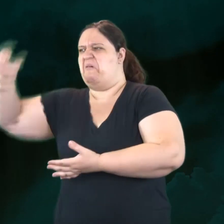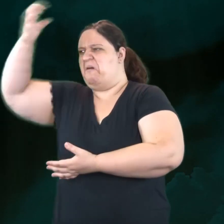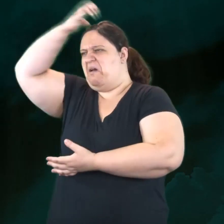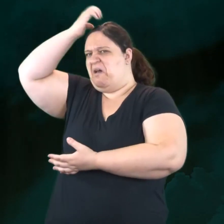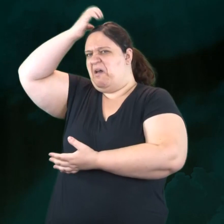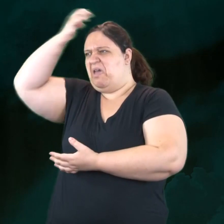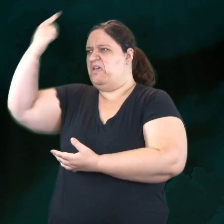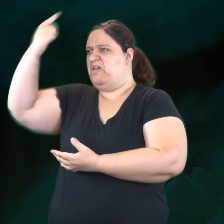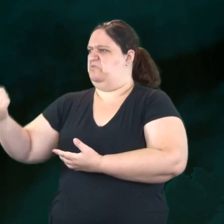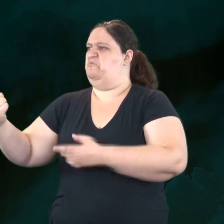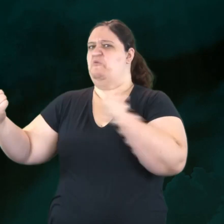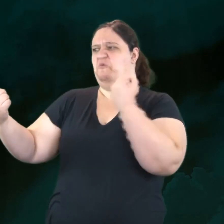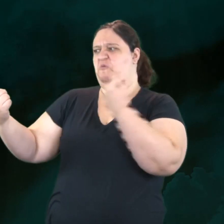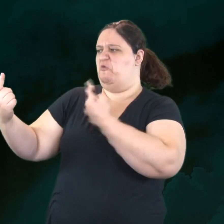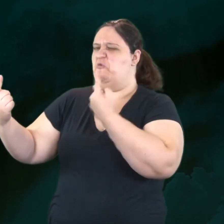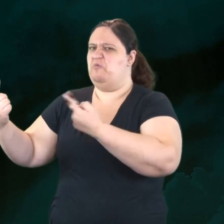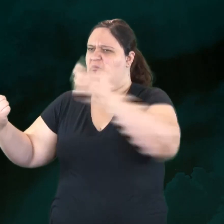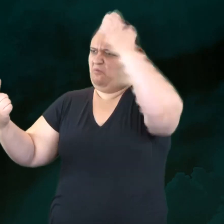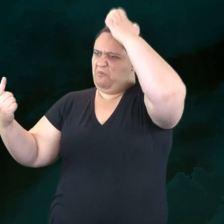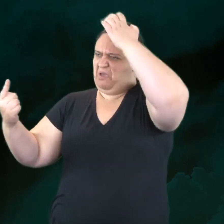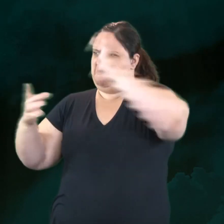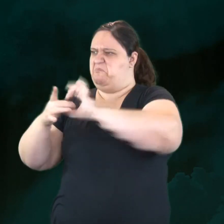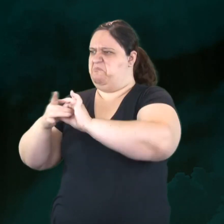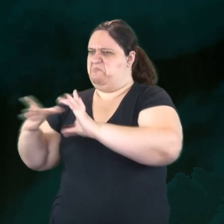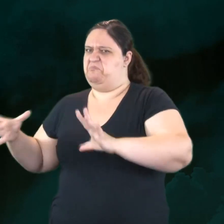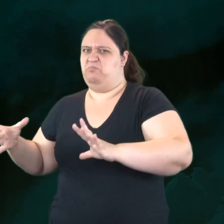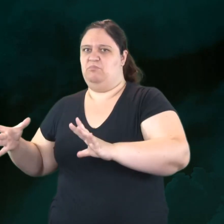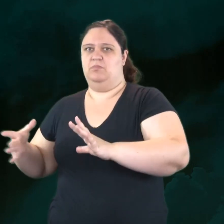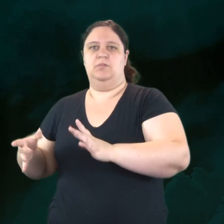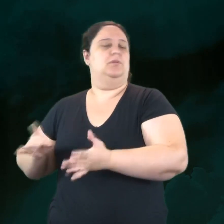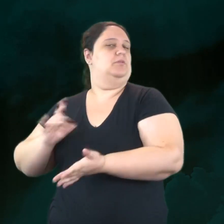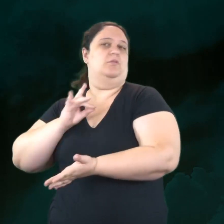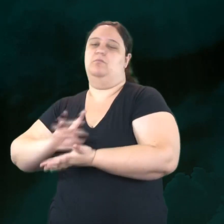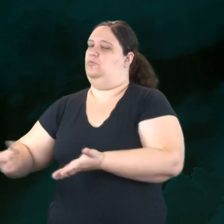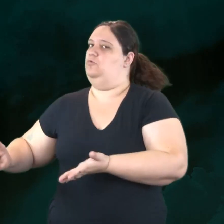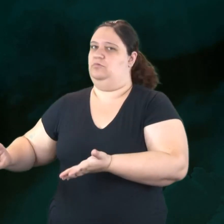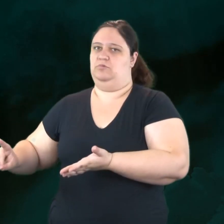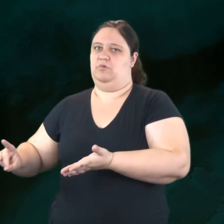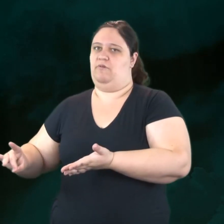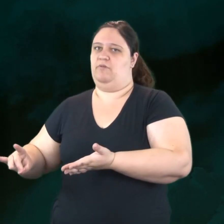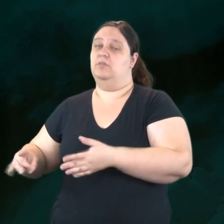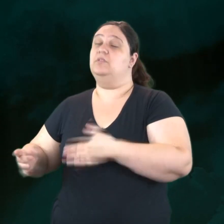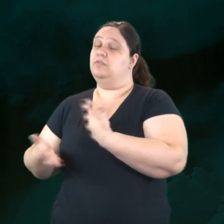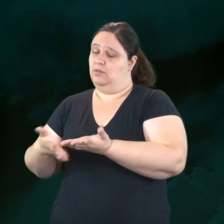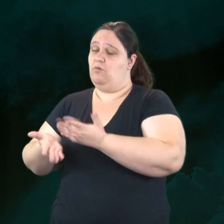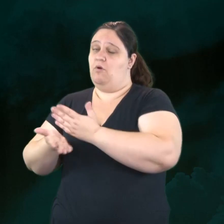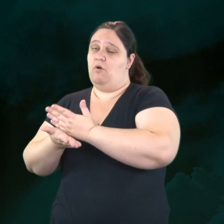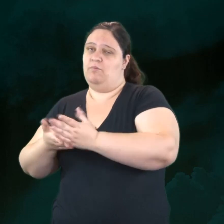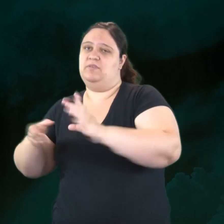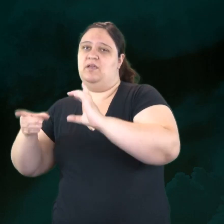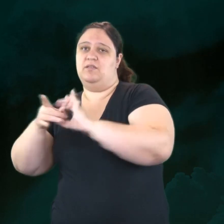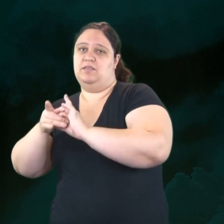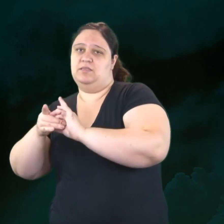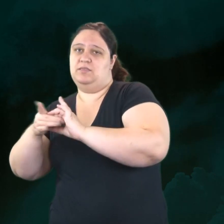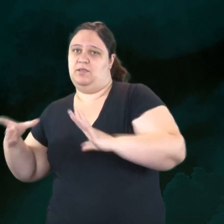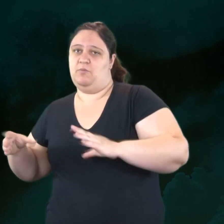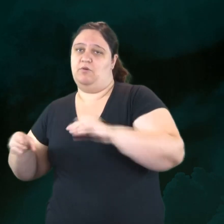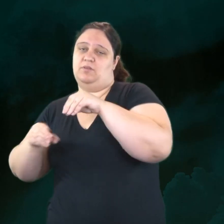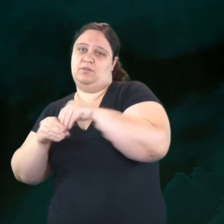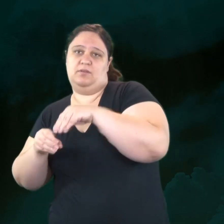né, um tirano definir tudo. Então eles preferiram que o povo,